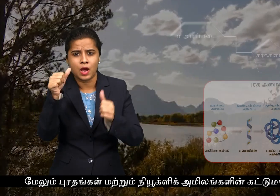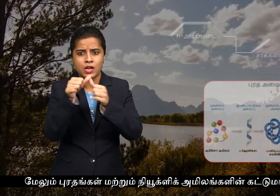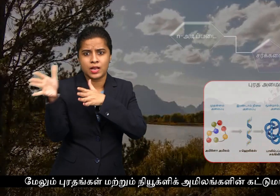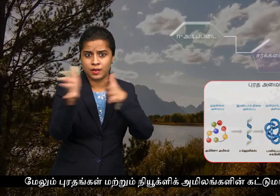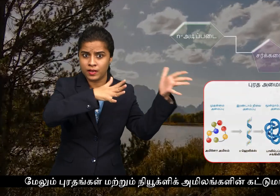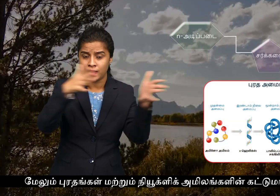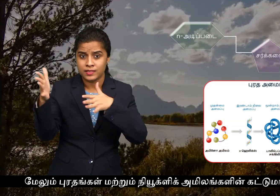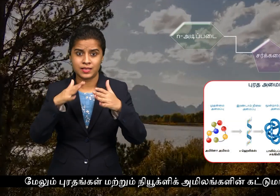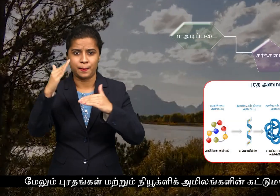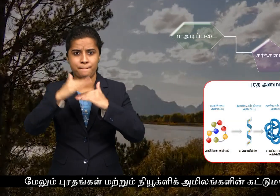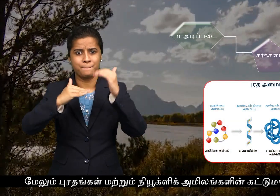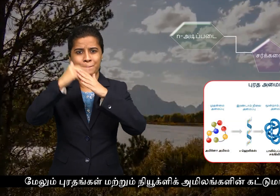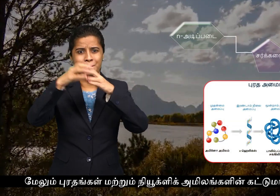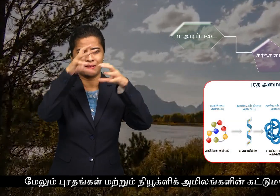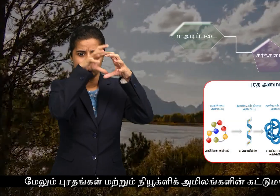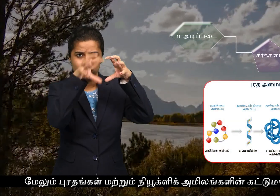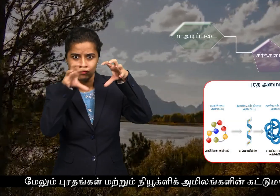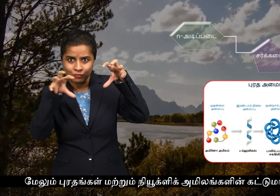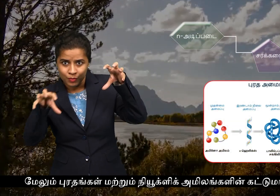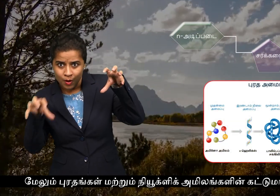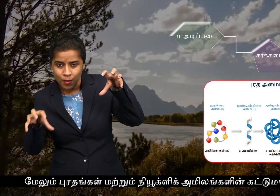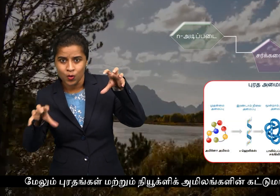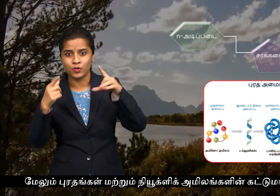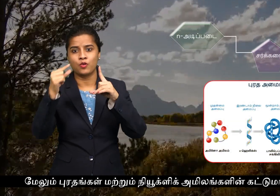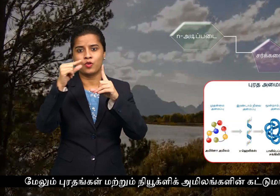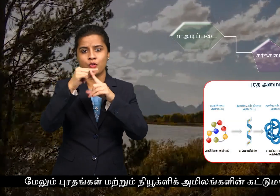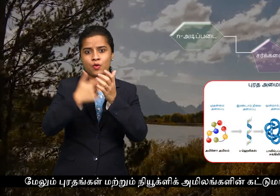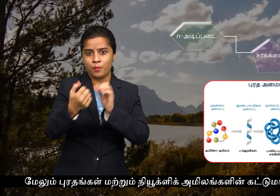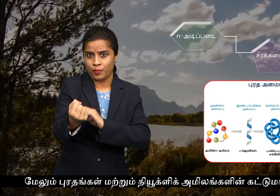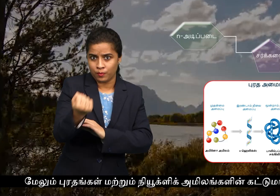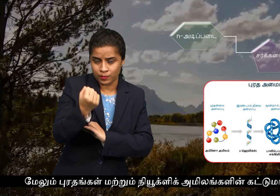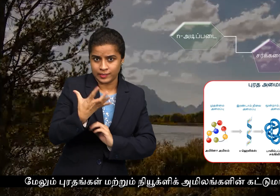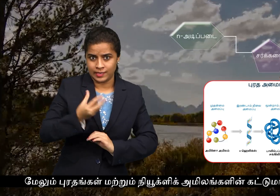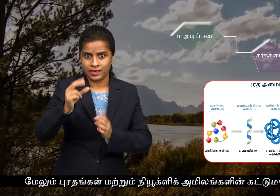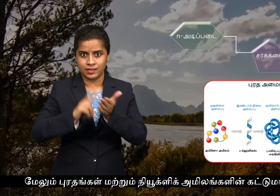மேலும் புரதங்கள் மற்றும் நியூக்ளிக் அமிலங்களின் கட்டுமான தொகுதியாகும்.